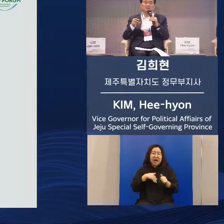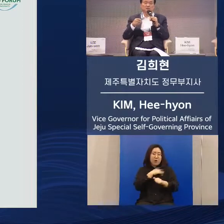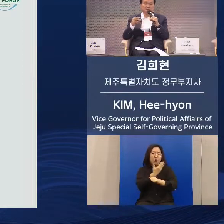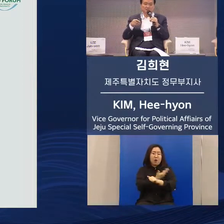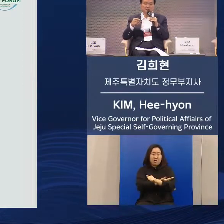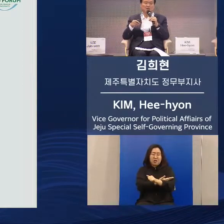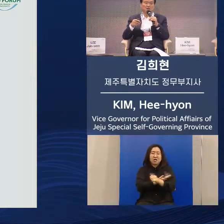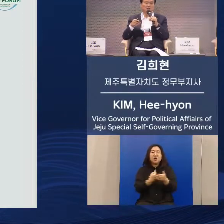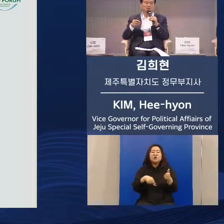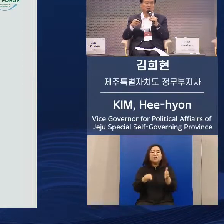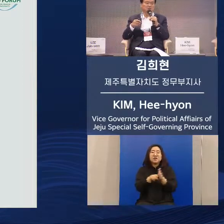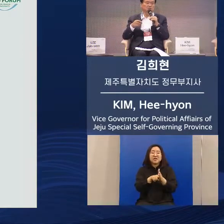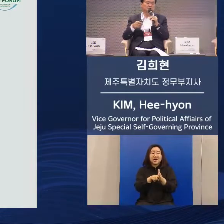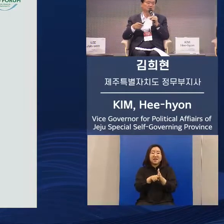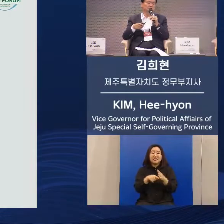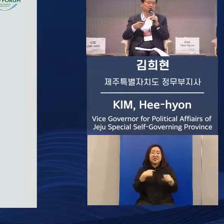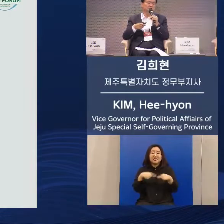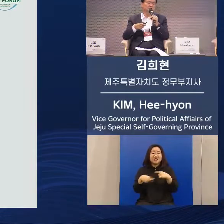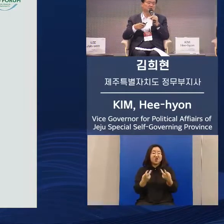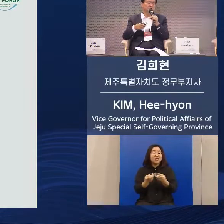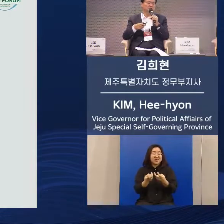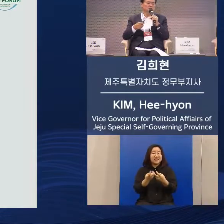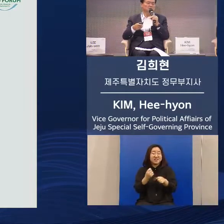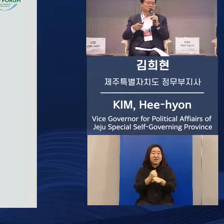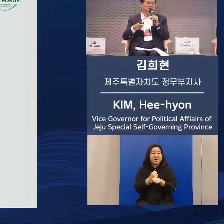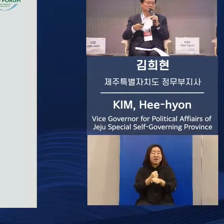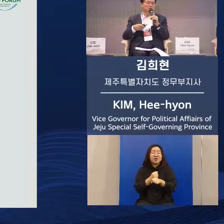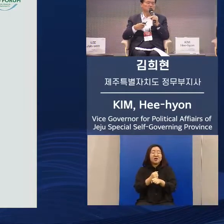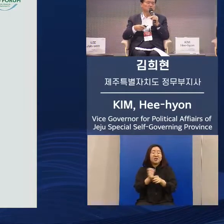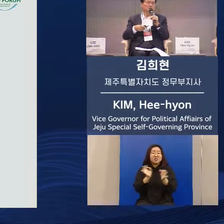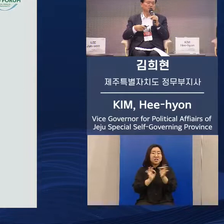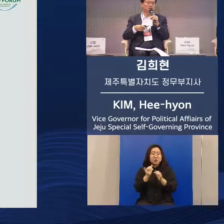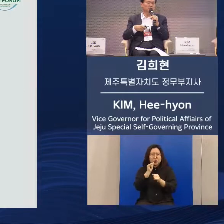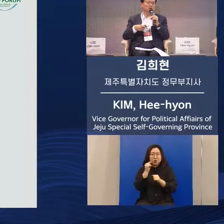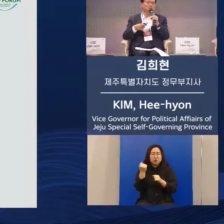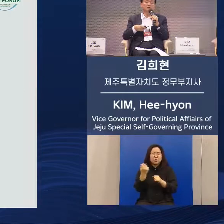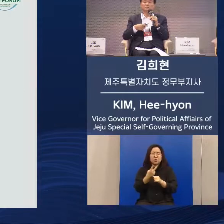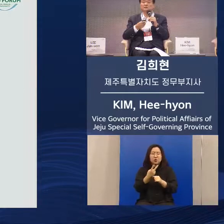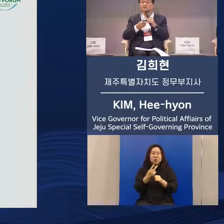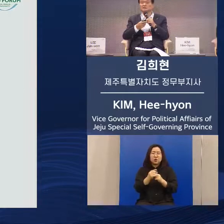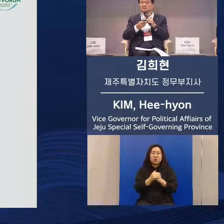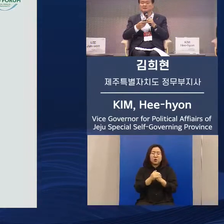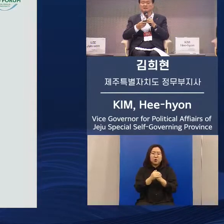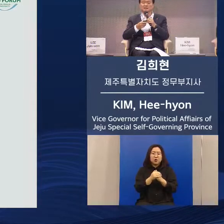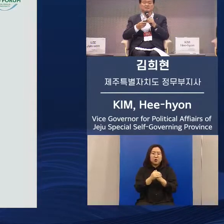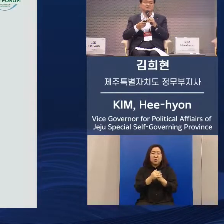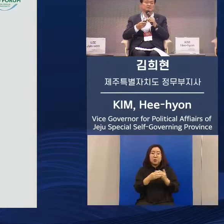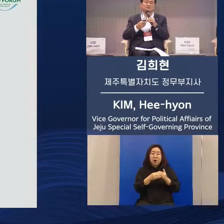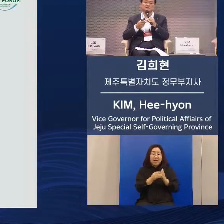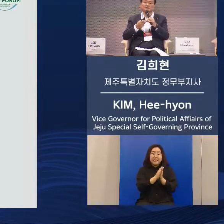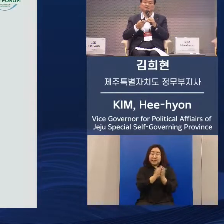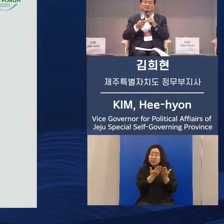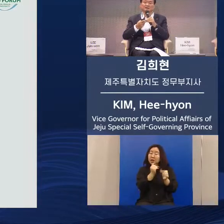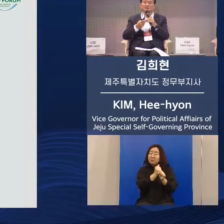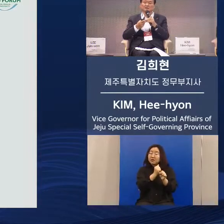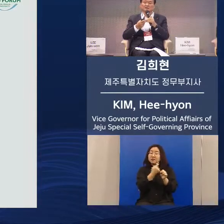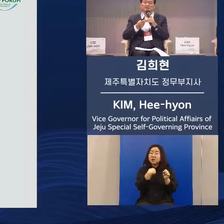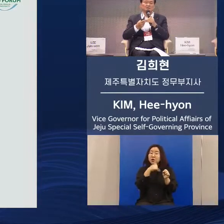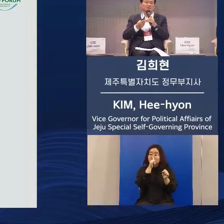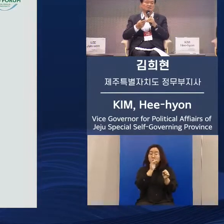가지 정책들도 이렇게 진행하고 있다는 말씀도 드리고 특히 이제 좀 전에 공적 수어 통역의 활용 매뉴얼을 이제 제작했다는